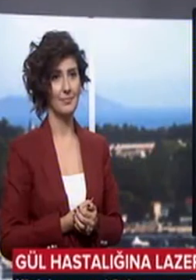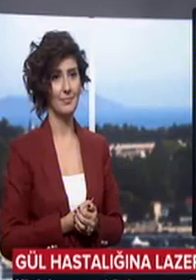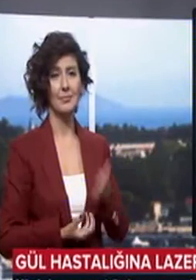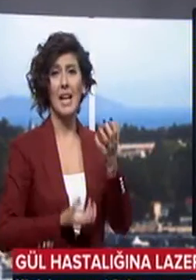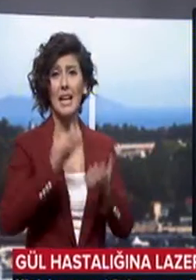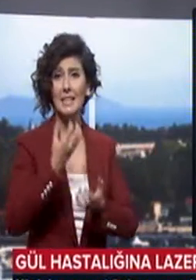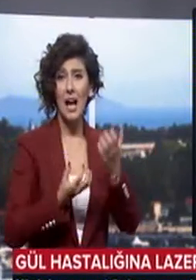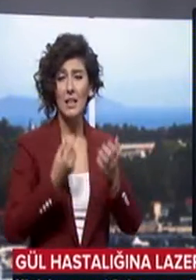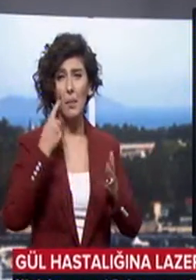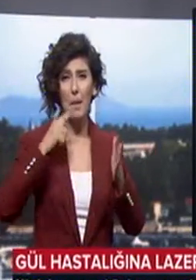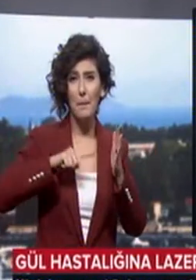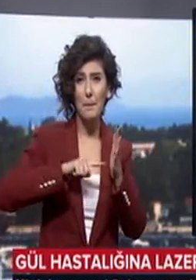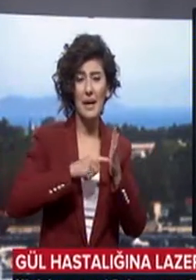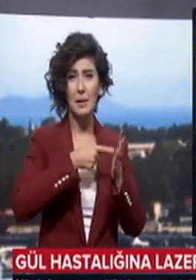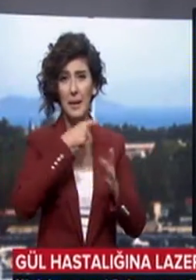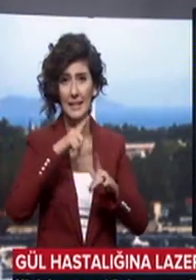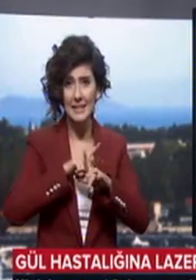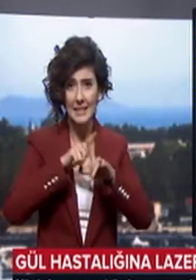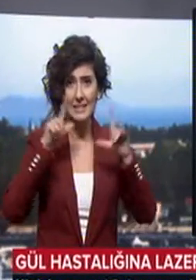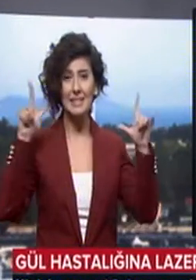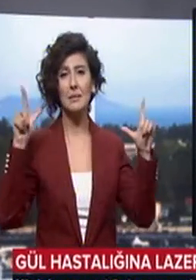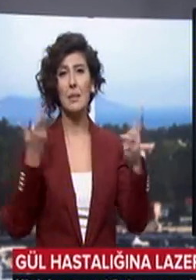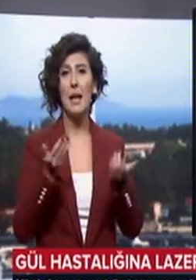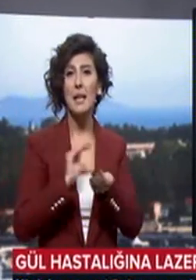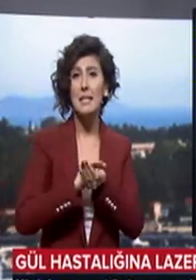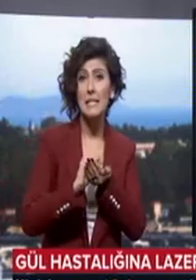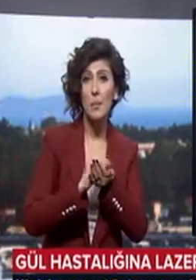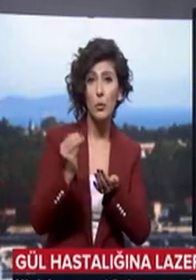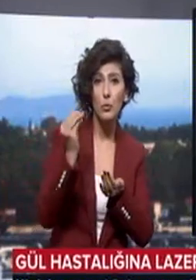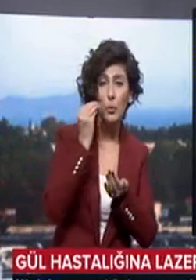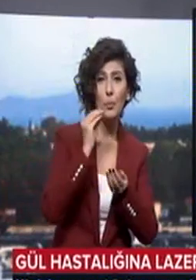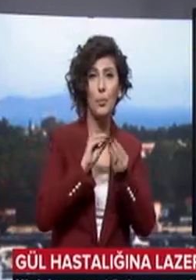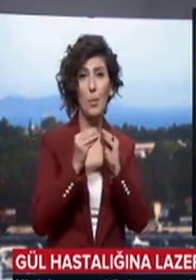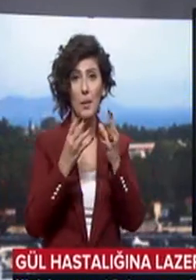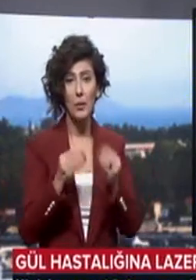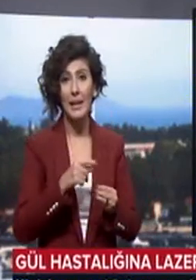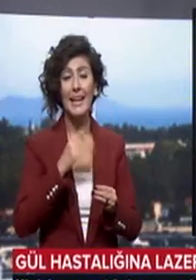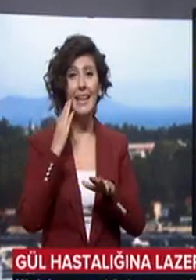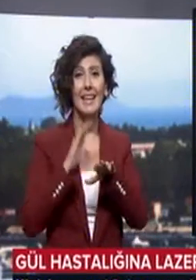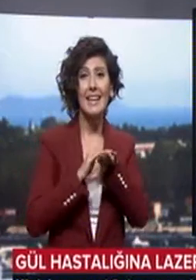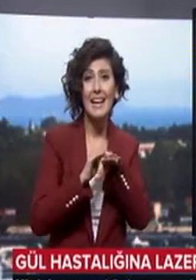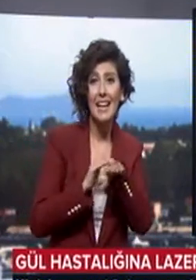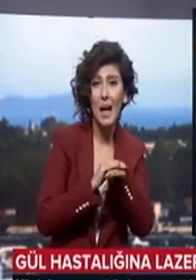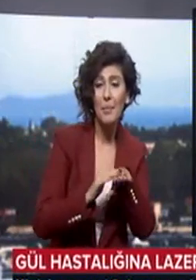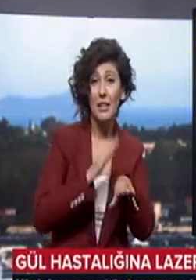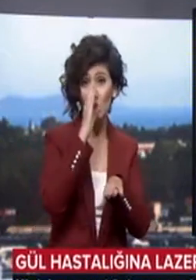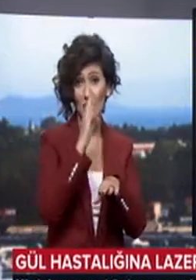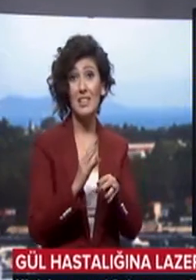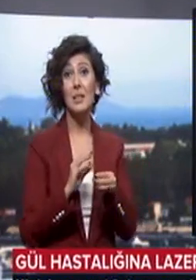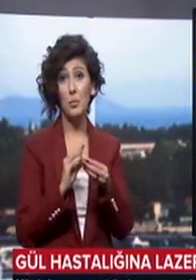Yanma, batma, kızarma ve kozmetik sabun değmesinde sıkıntı yaşıyor. Krem sürdüğünde ciddi hassasiyetlerle hasta